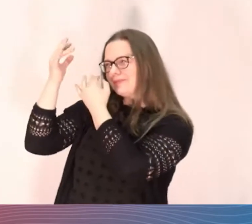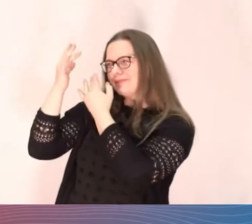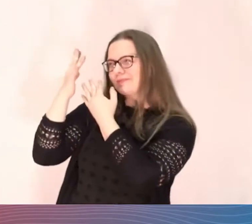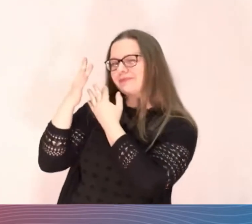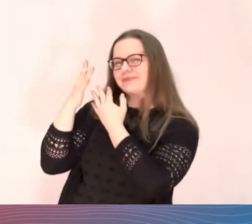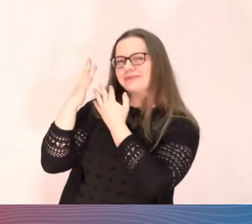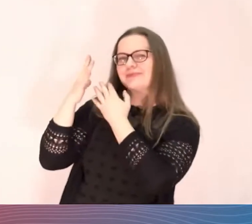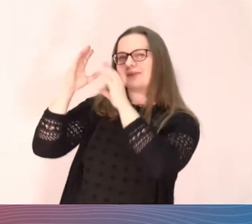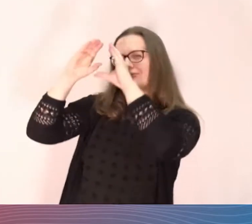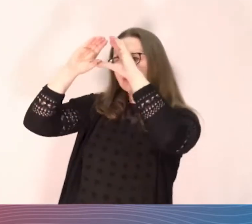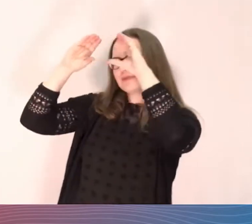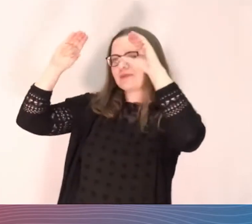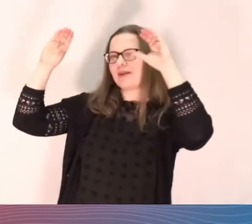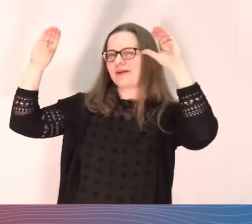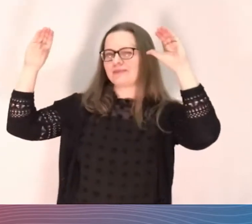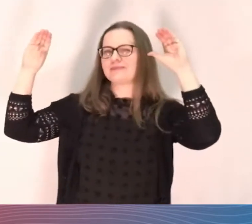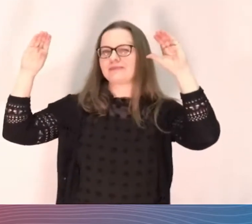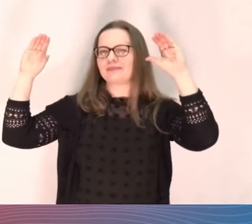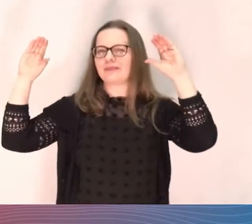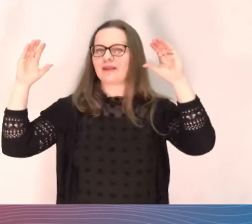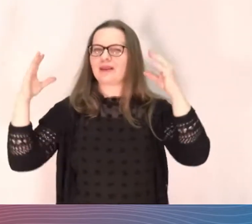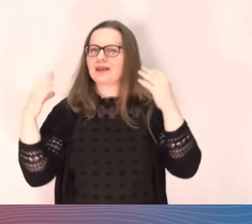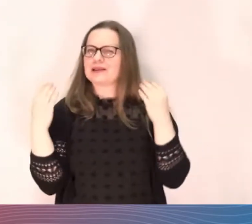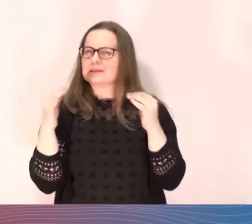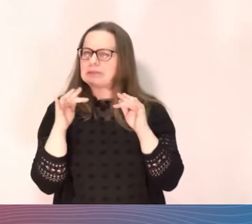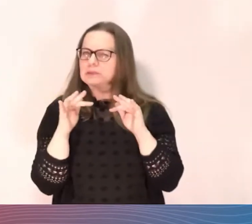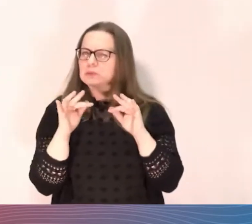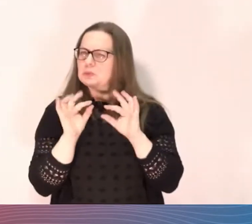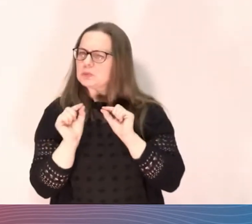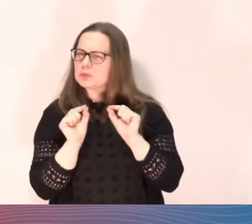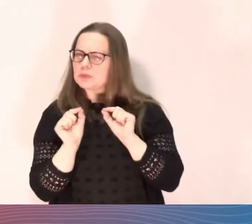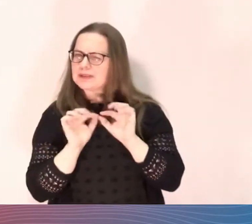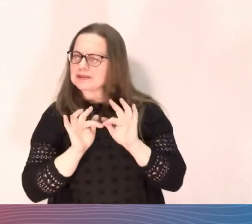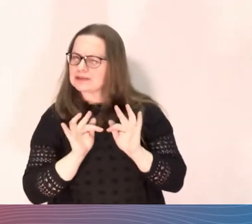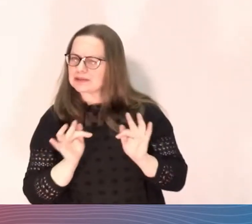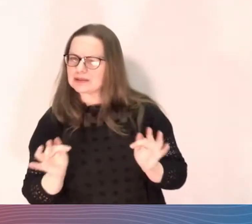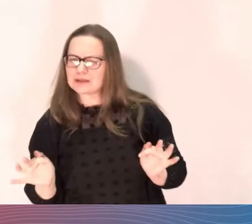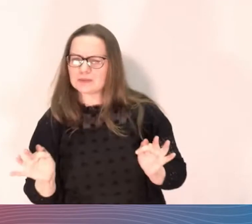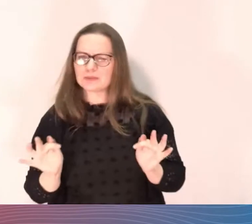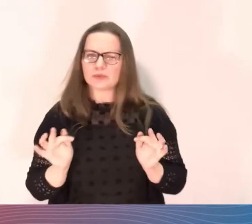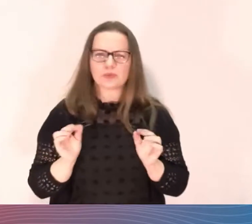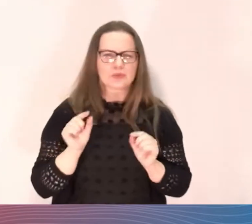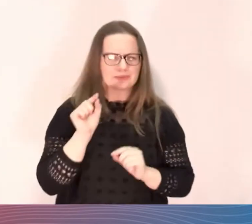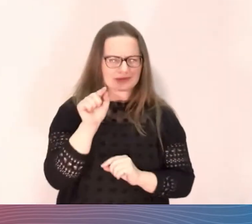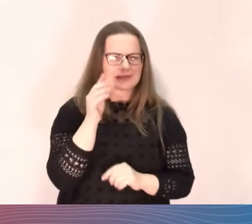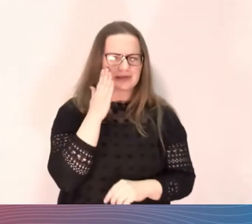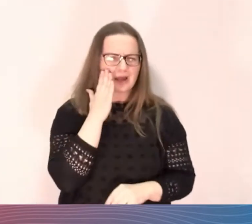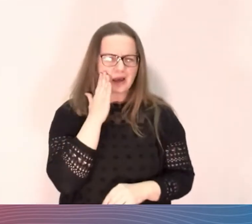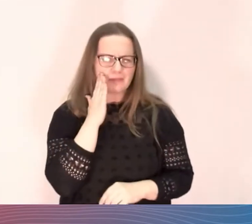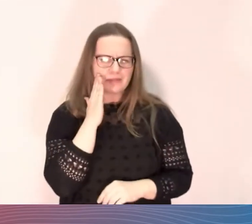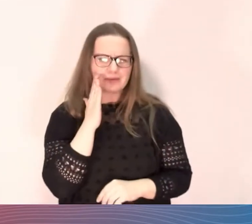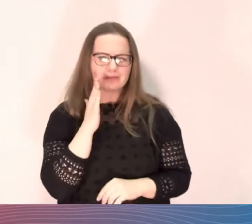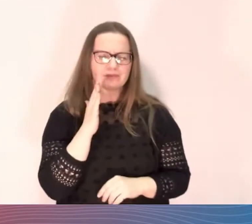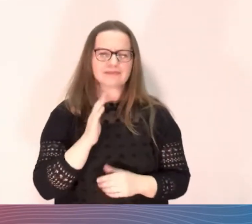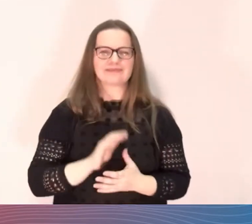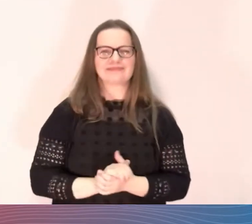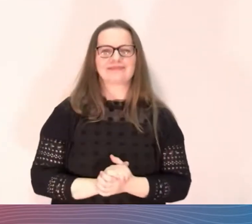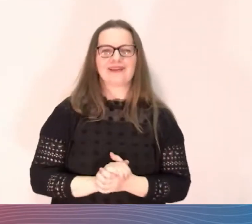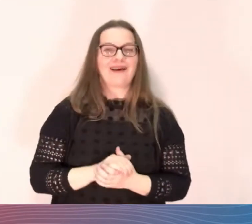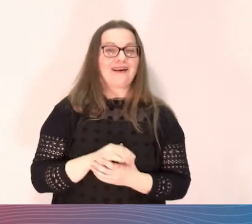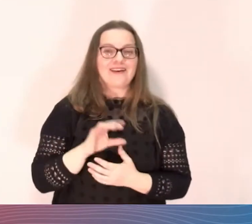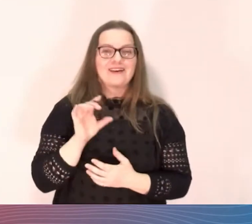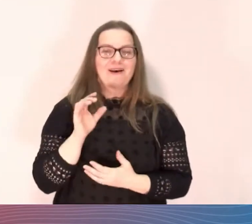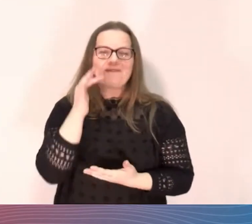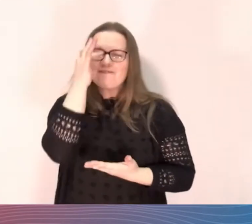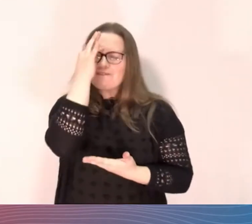celestiais, por meio de uma coisa muito simples. Sabe qual é? É a nossa fé.